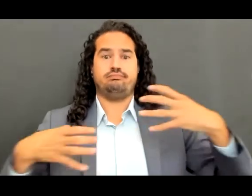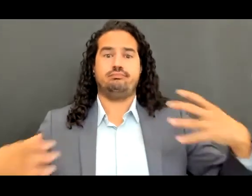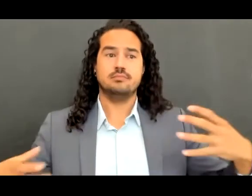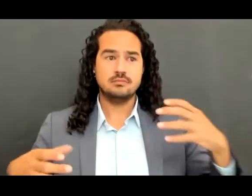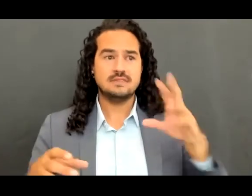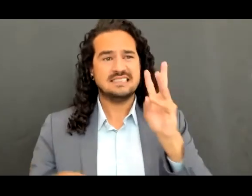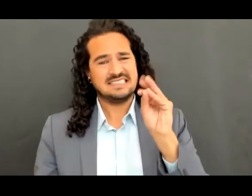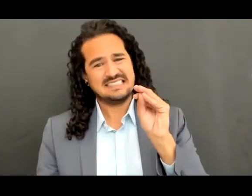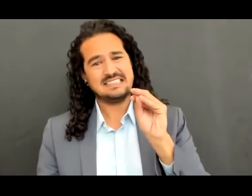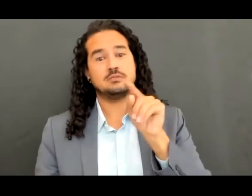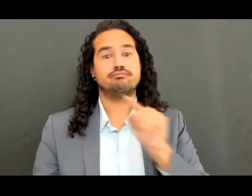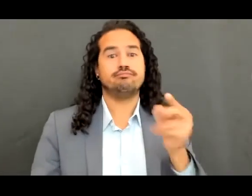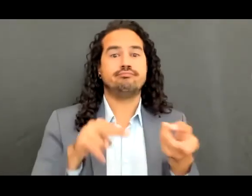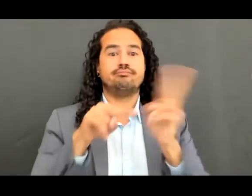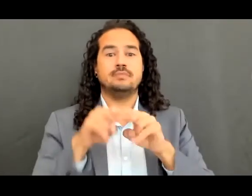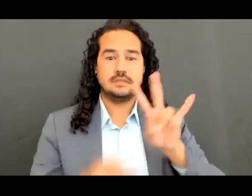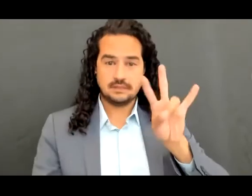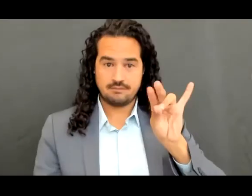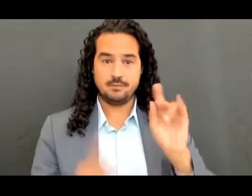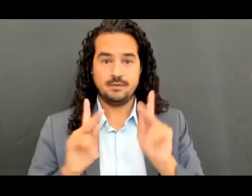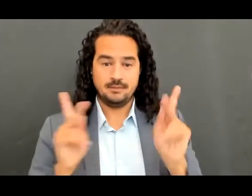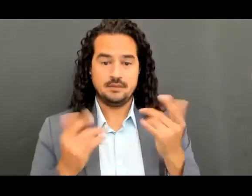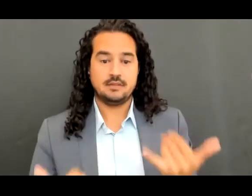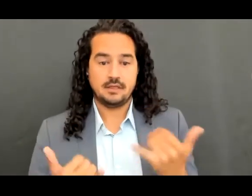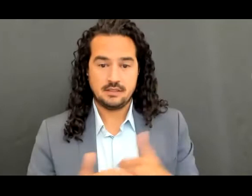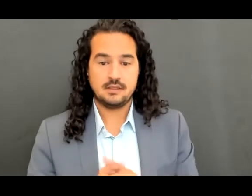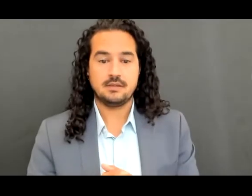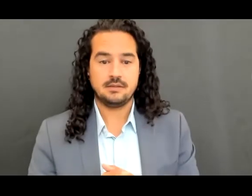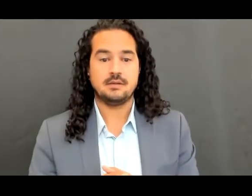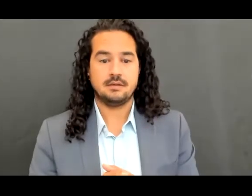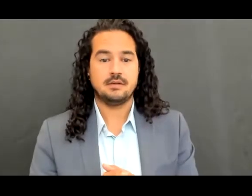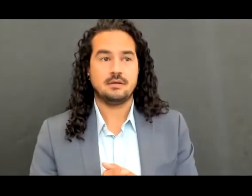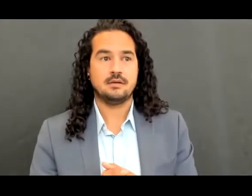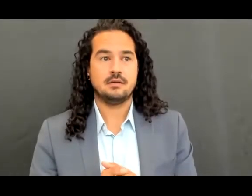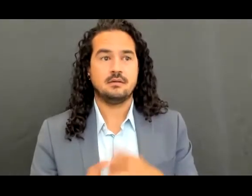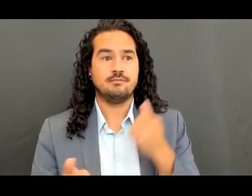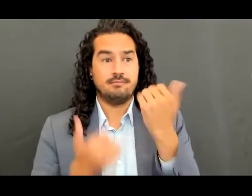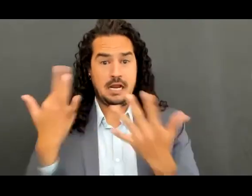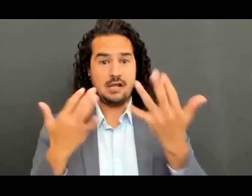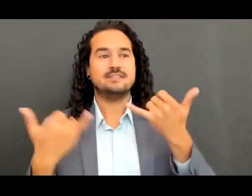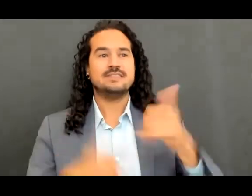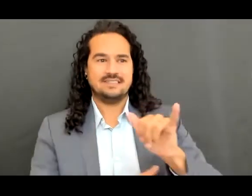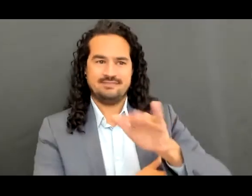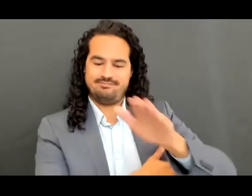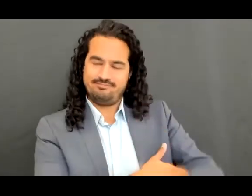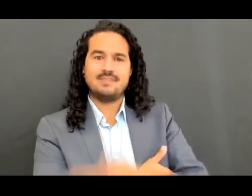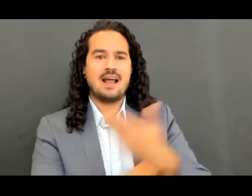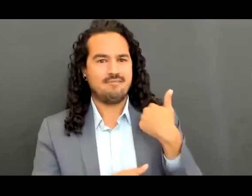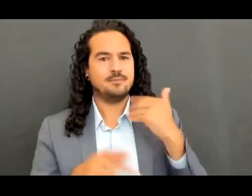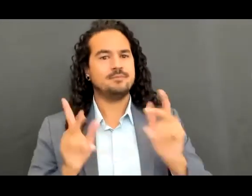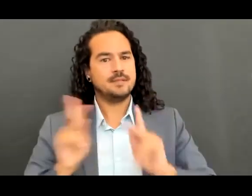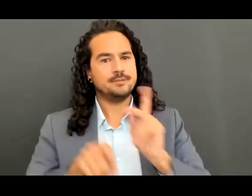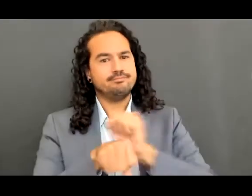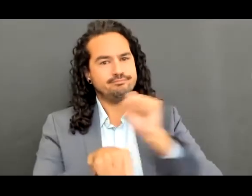que son cosas buenas. Vamos a hablar acerca del incendio. Tenemos también un turno nocturno, que es